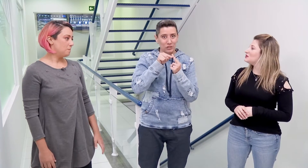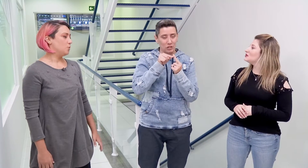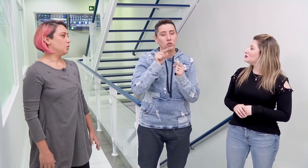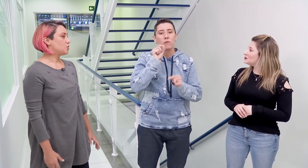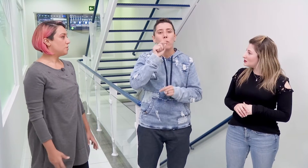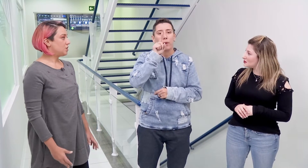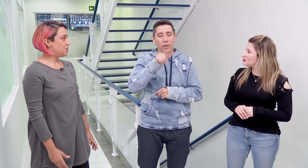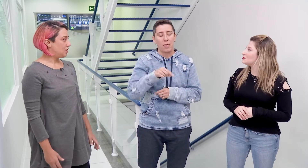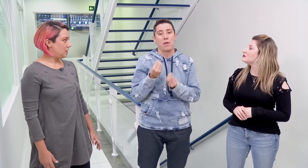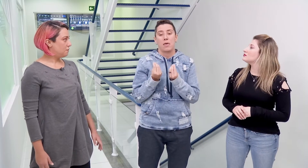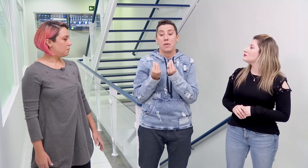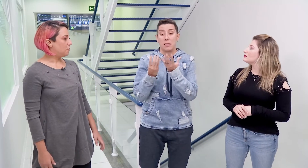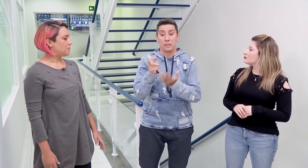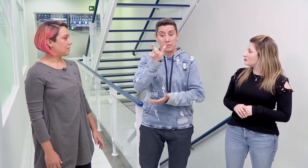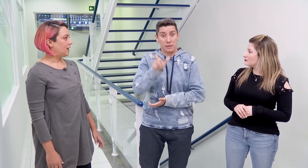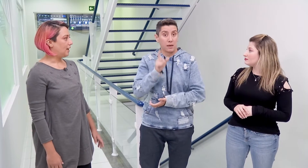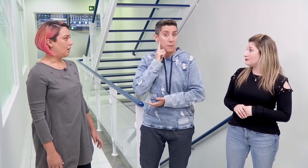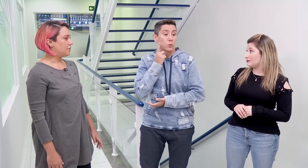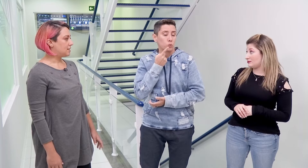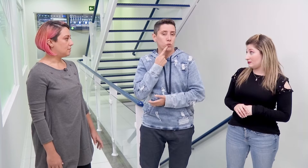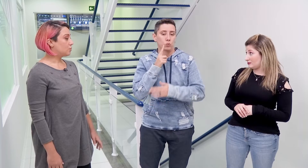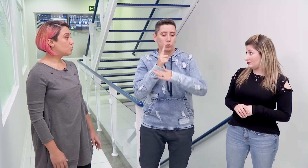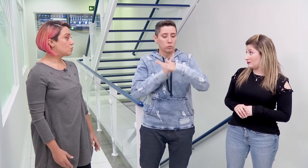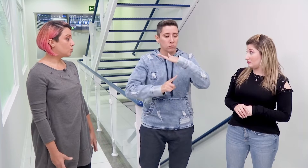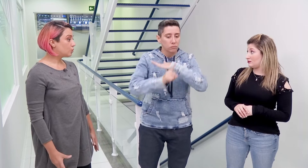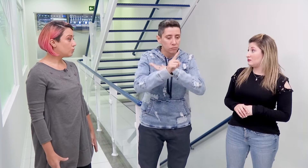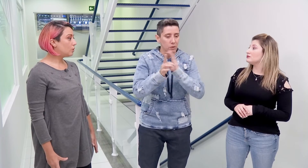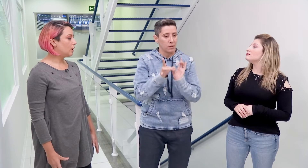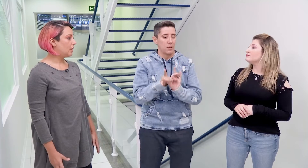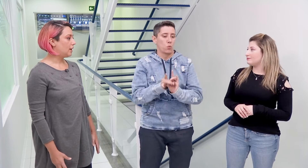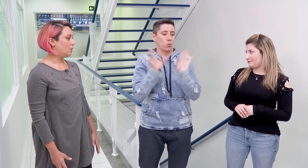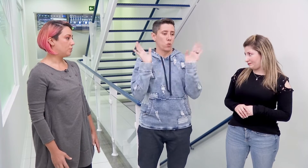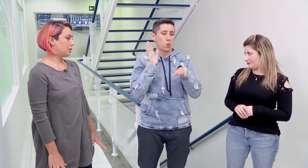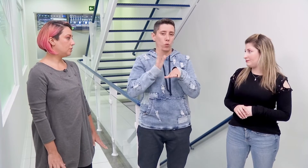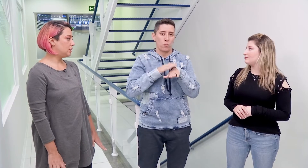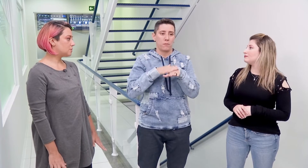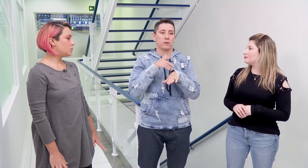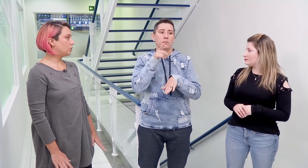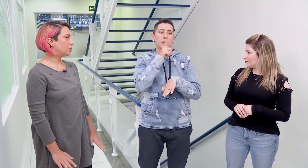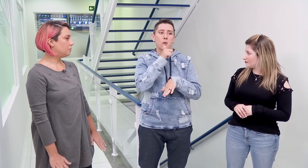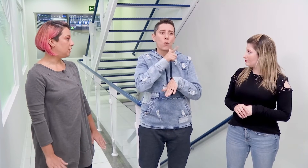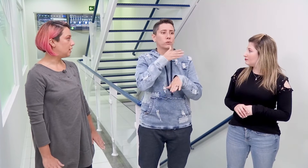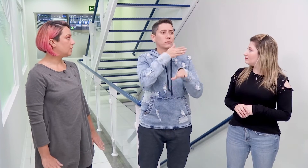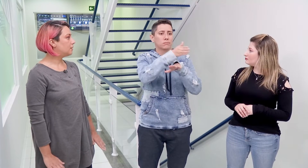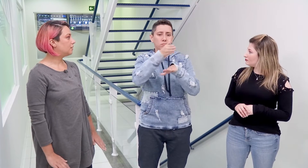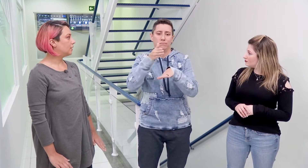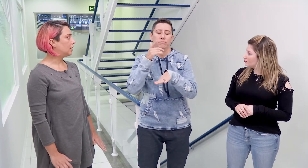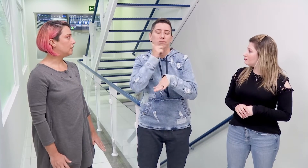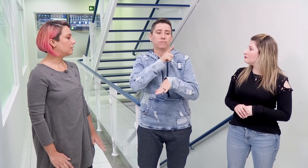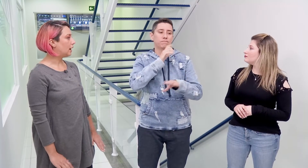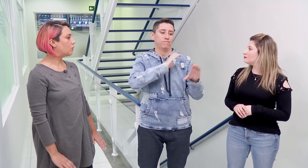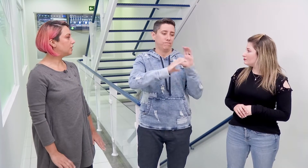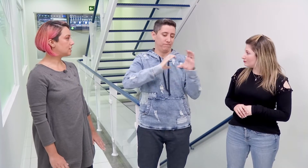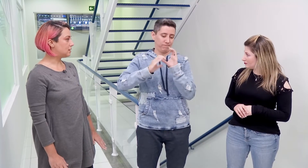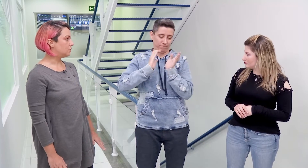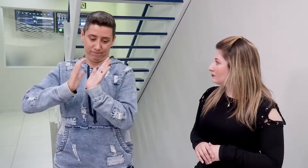O nosso objetivo é oferecer para o surdo o protagonismo, a autonomia, né, na comunicação. Então,